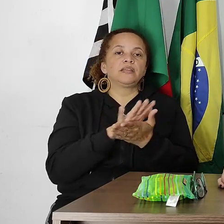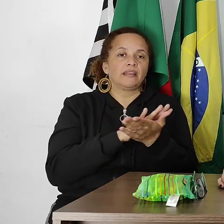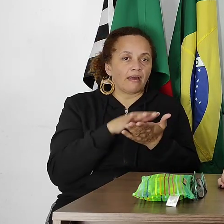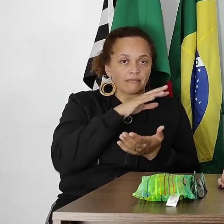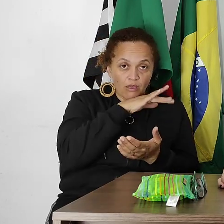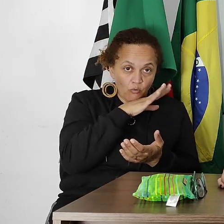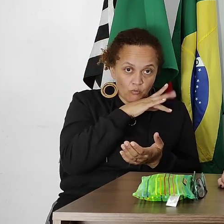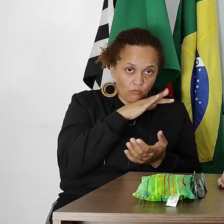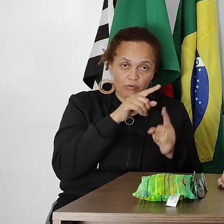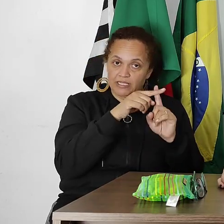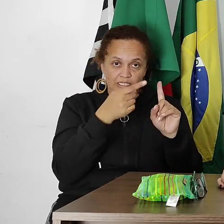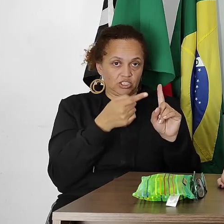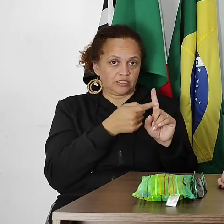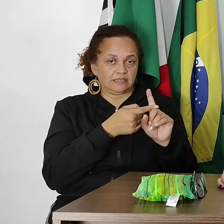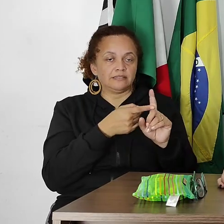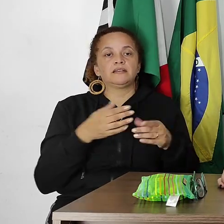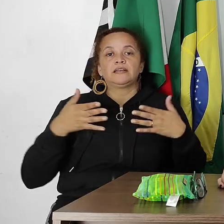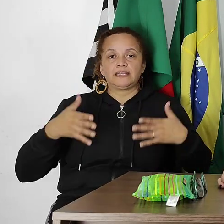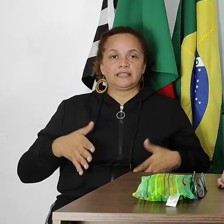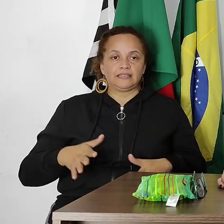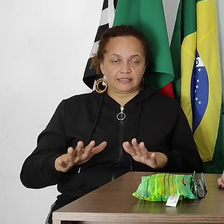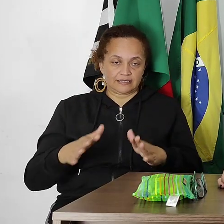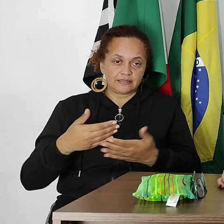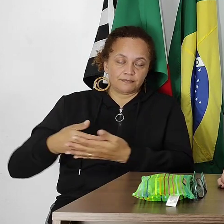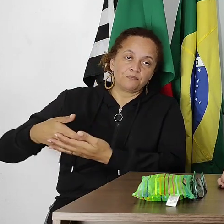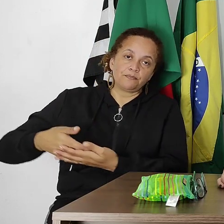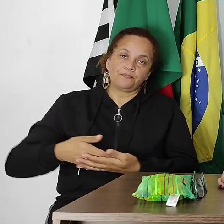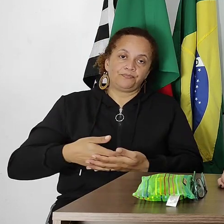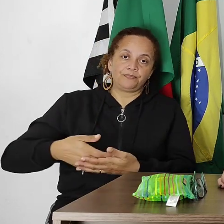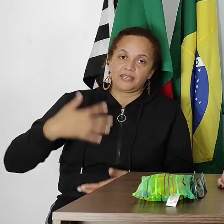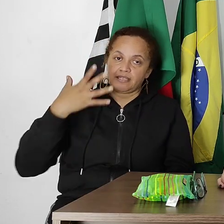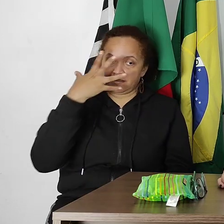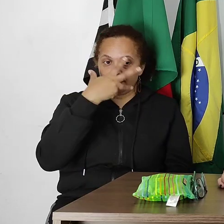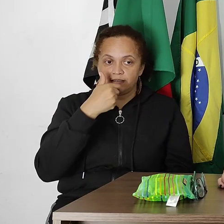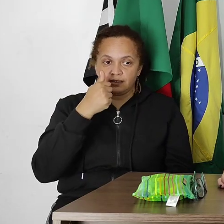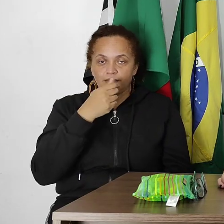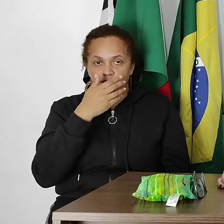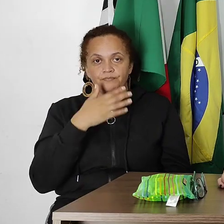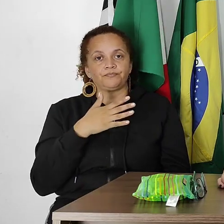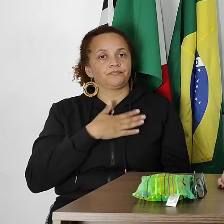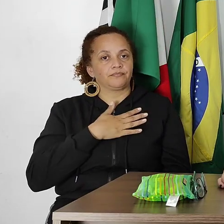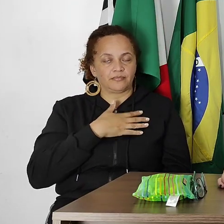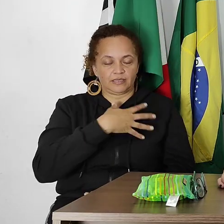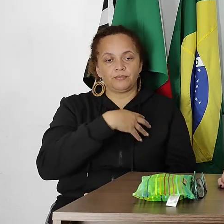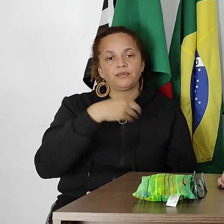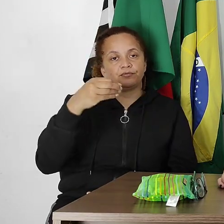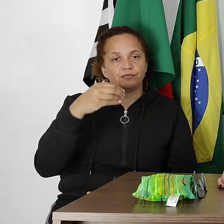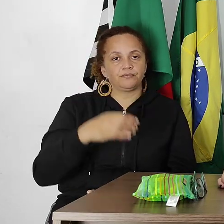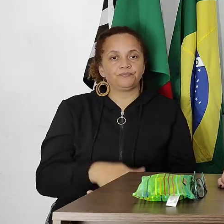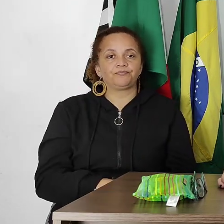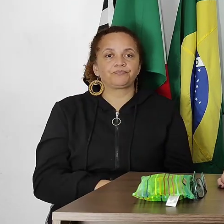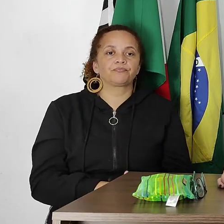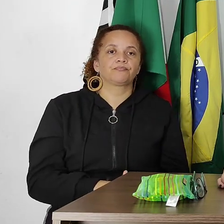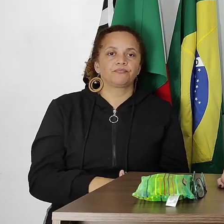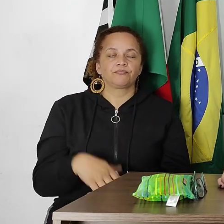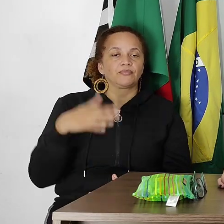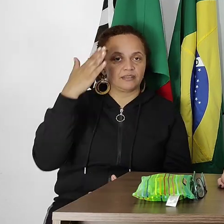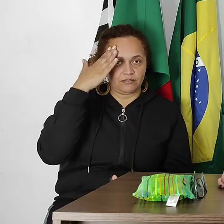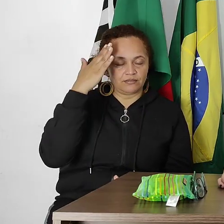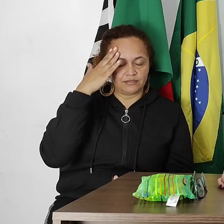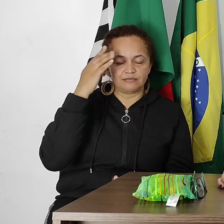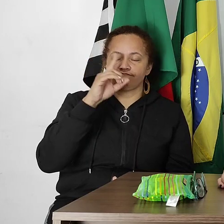por Deus. E nasceu um menino lindo, né? Meu filho, eu sei porque